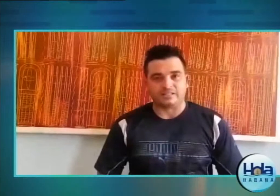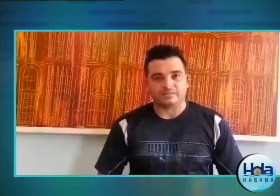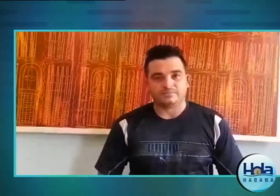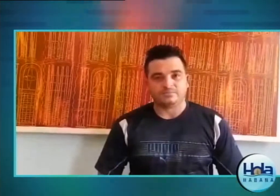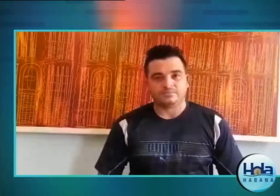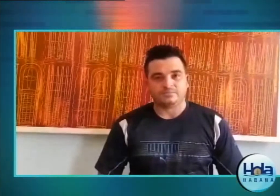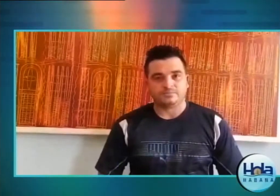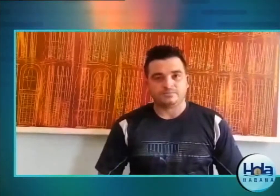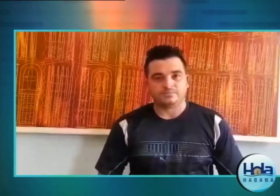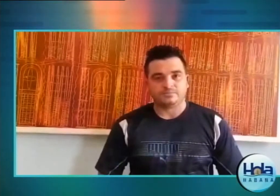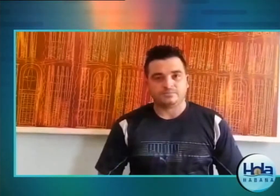tardes.